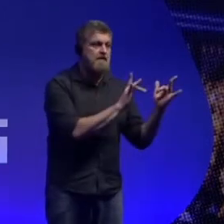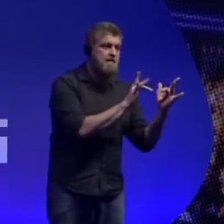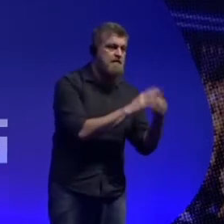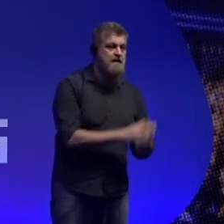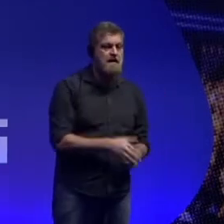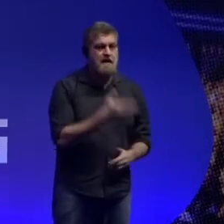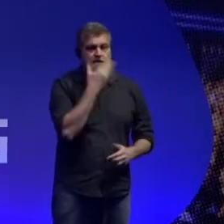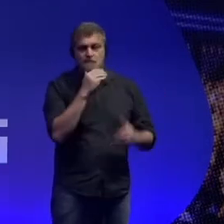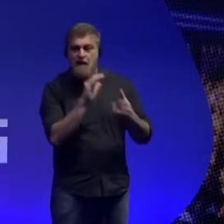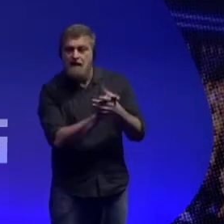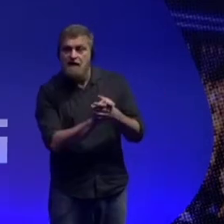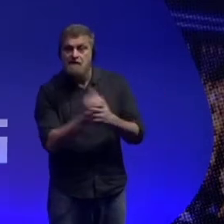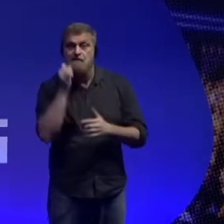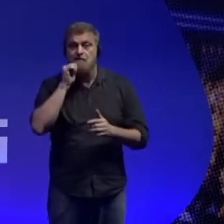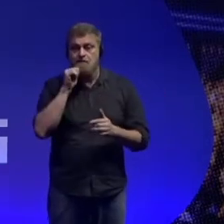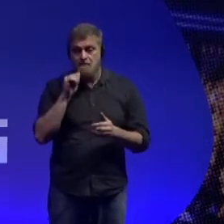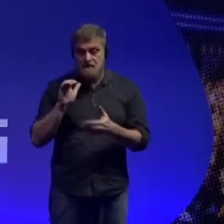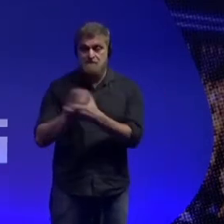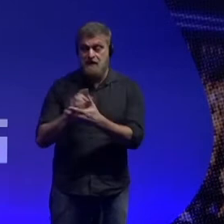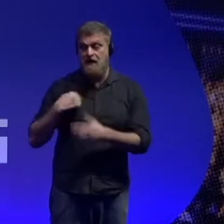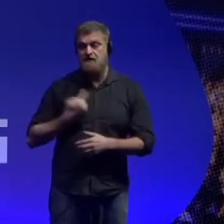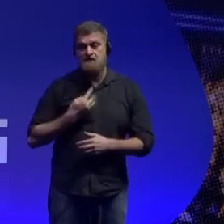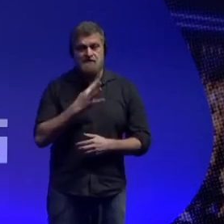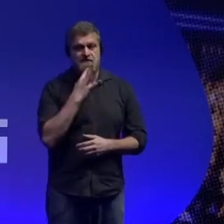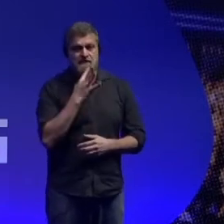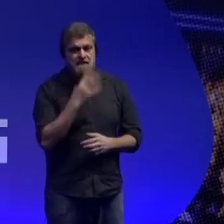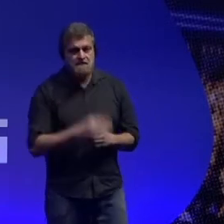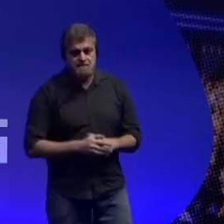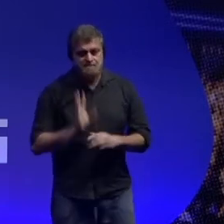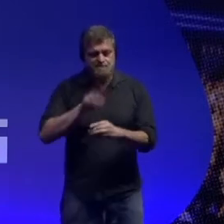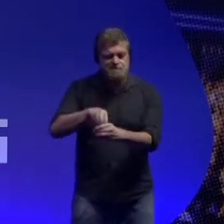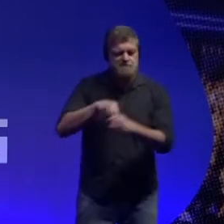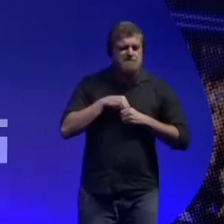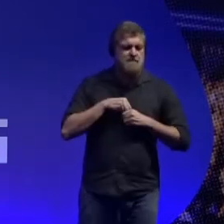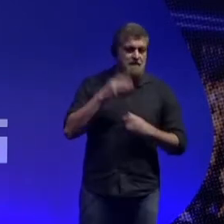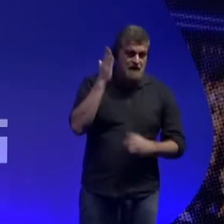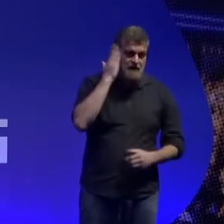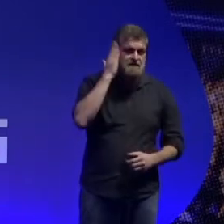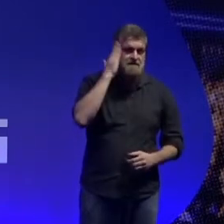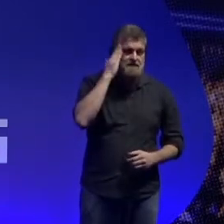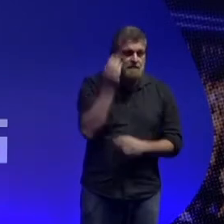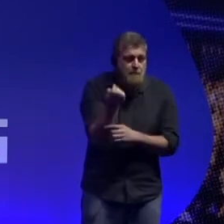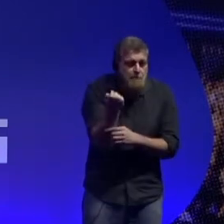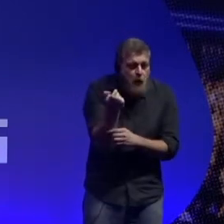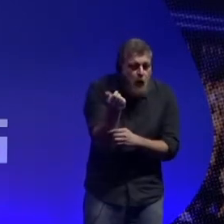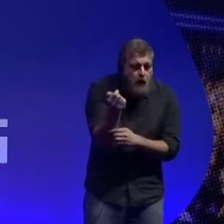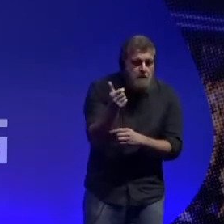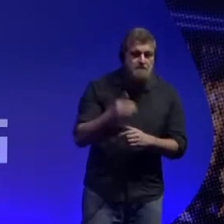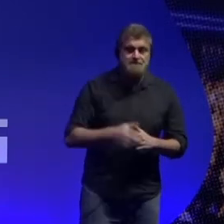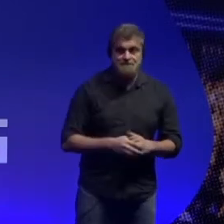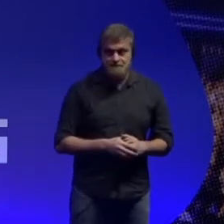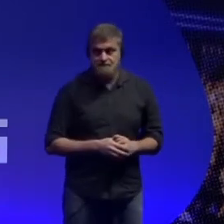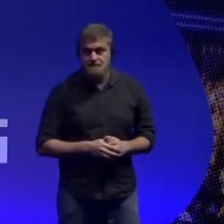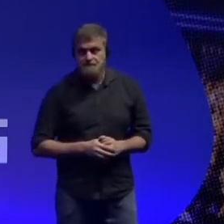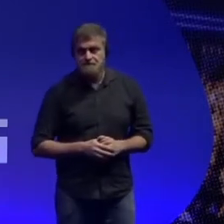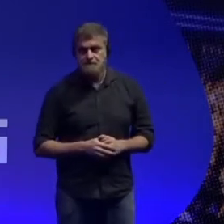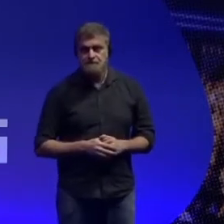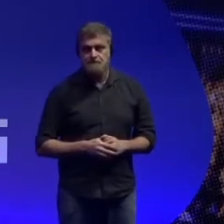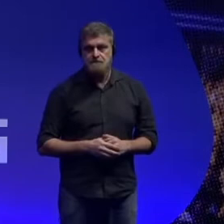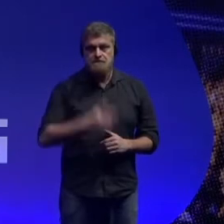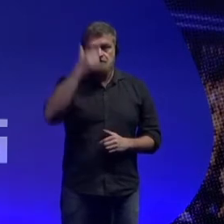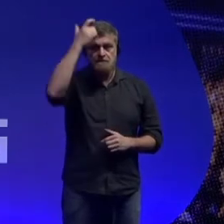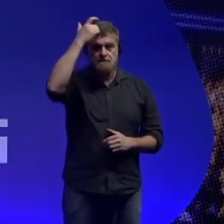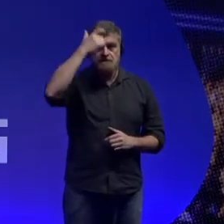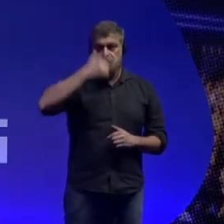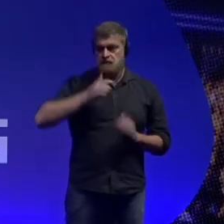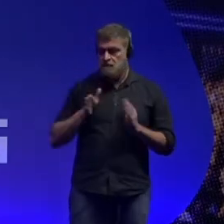namorada, esposa, a gente conhece. Empiricamente a gente já sabe um pouco sobre isso. E eu não me alavanquei só